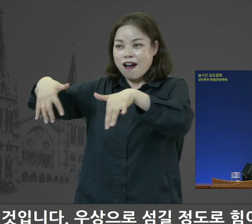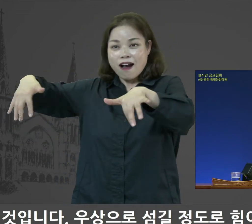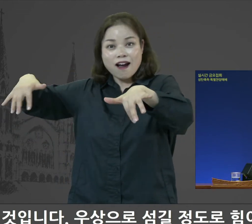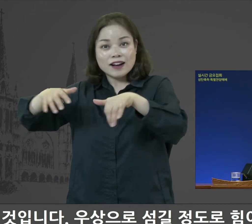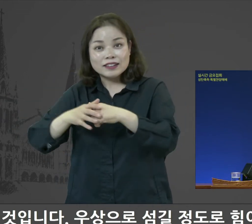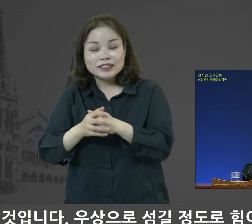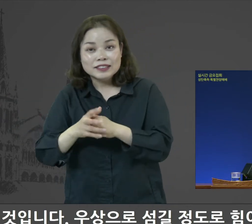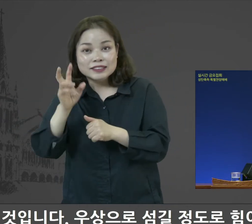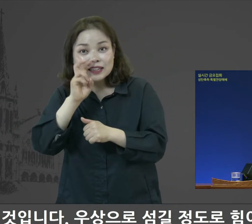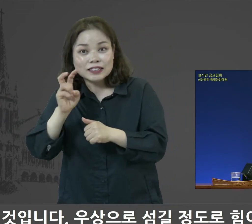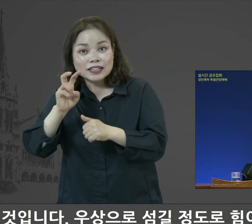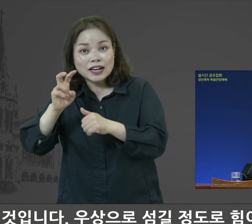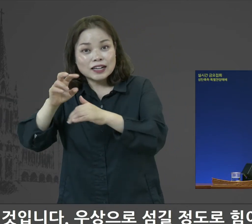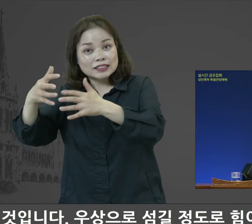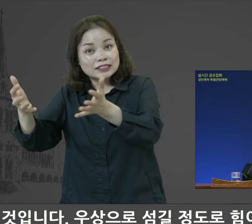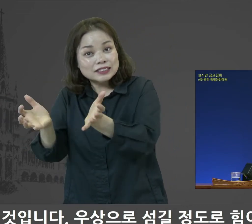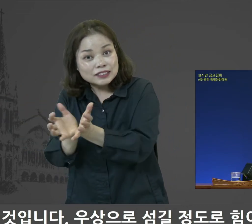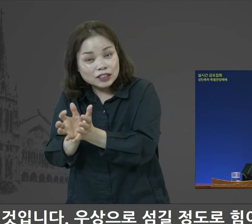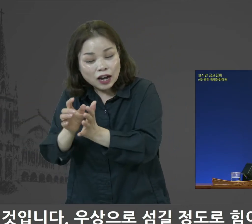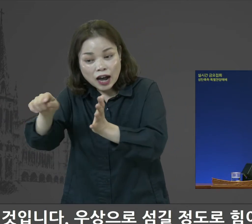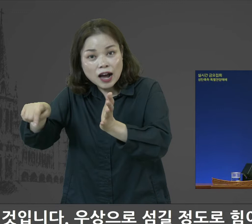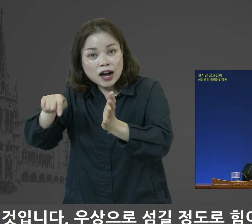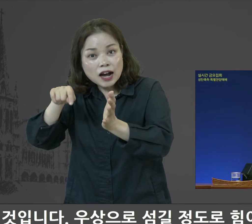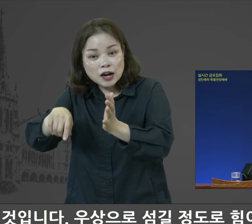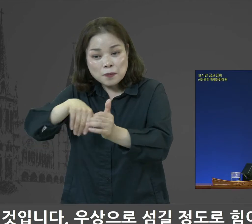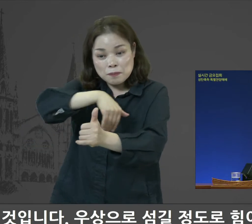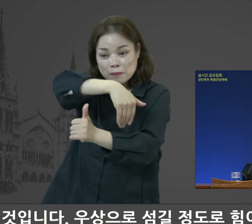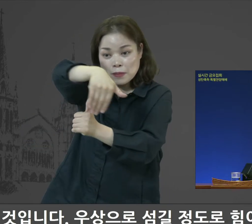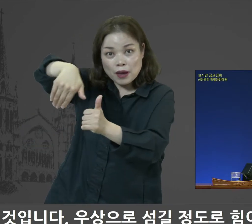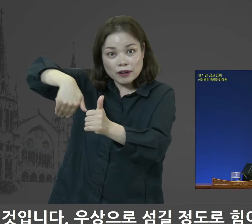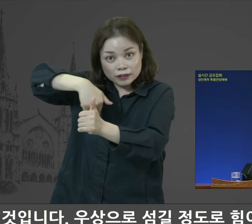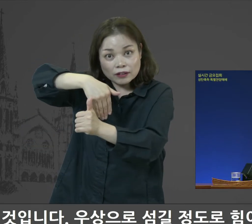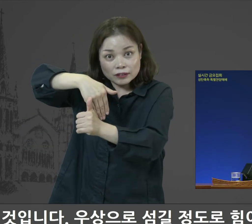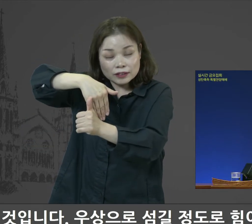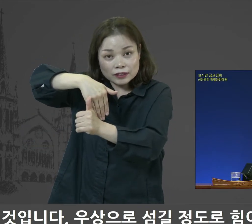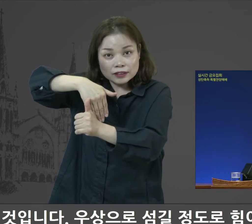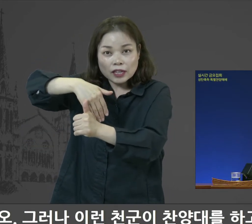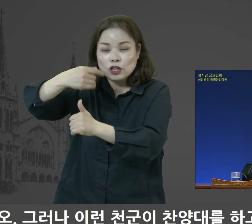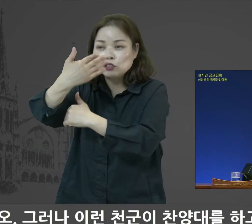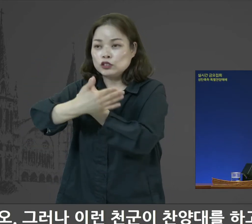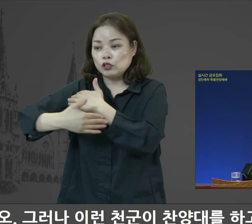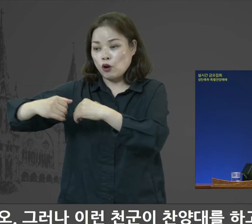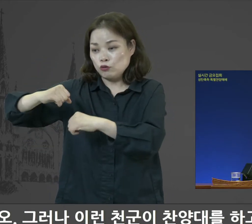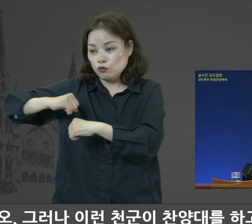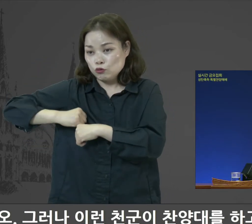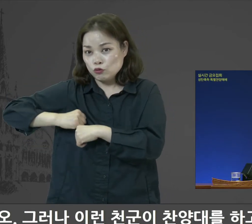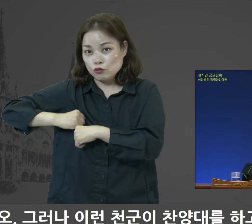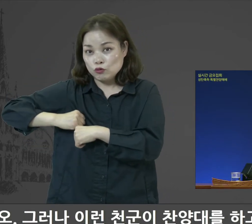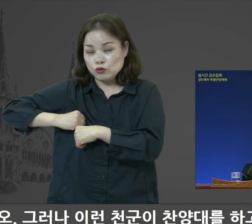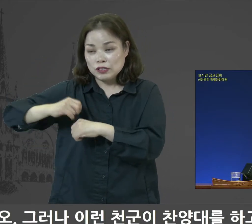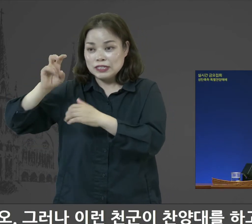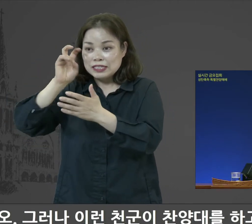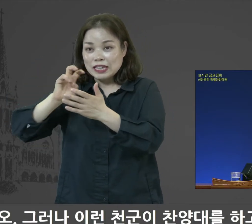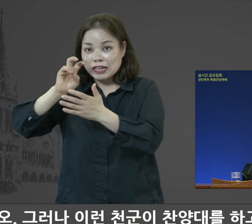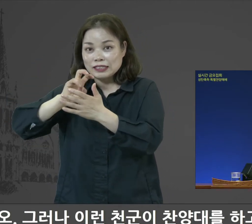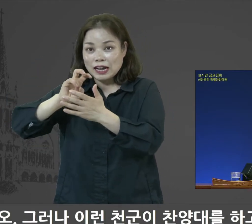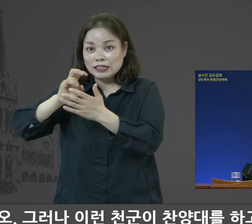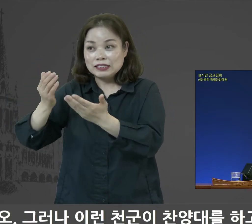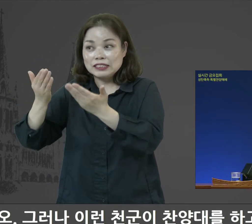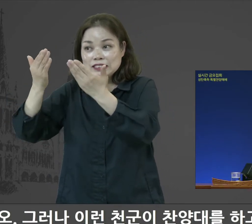천군이 찬양대 한다는 이 속에서 배경을 이해하신 다음에 천군이 찬양대 하는 모습을 생각해 보면 두 가지